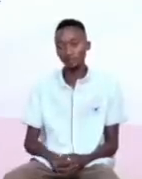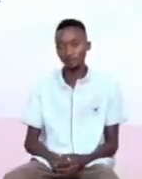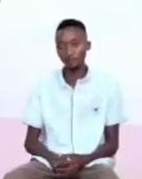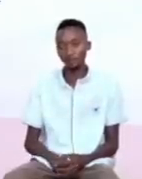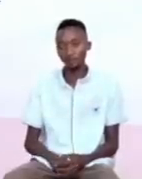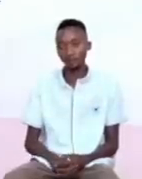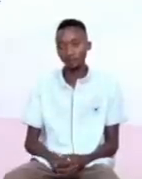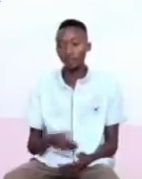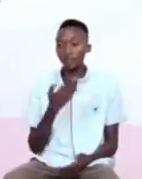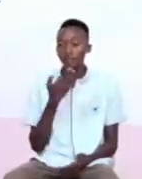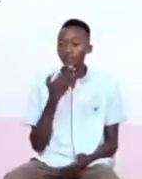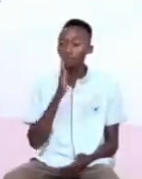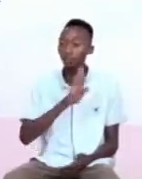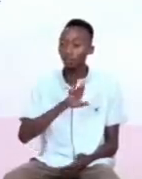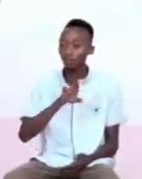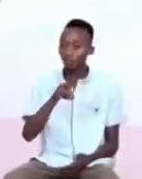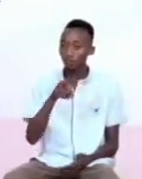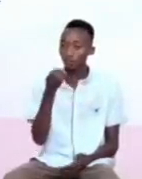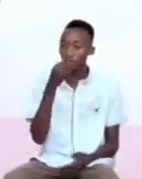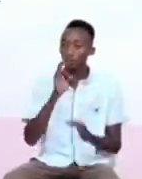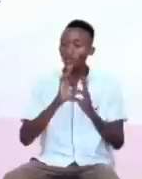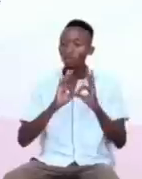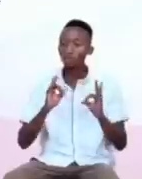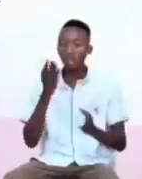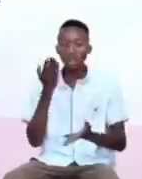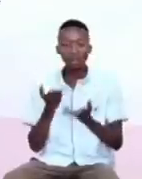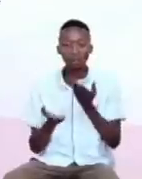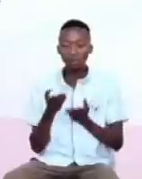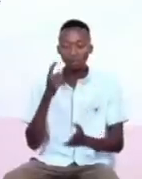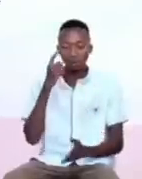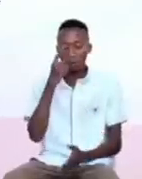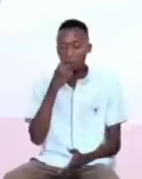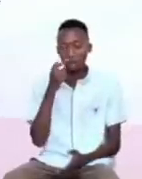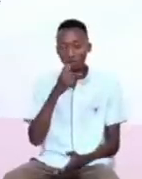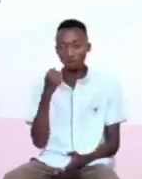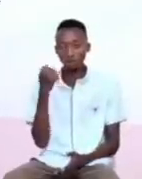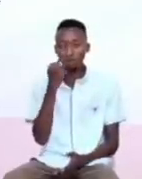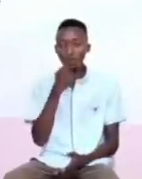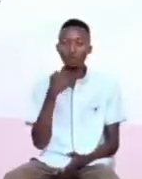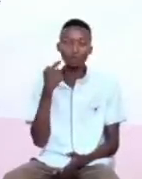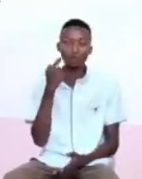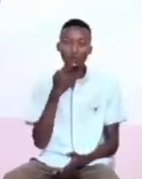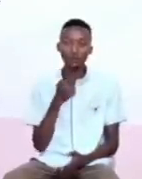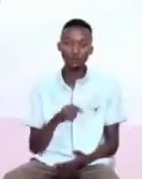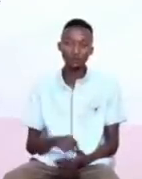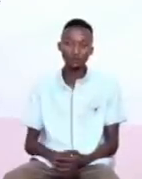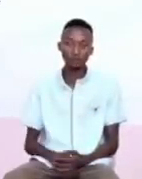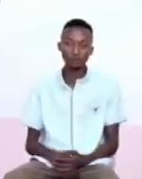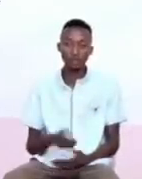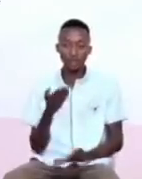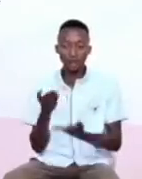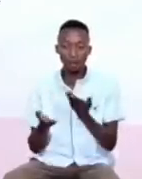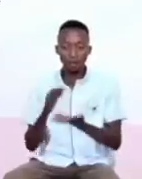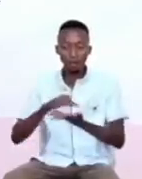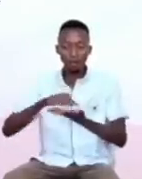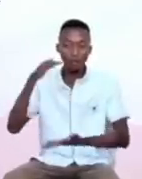Na kwa taarifa yako chakula kizuri hakipimwi kwa macho au kwa mdomo, kinapimwa kwa faida.